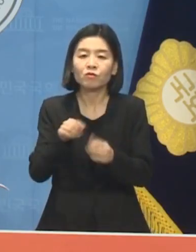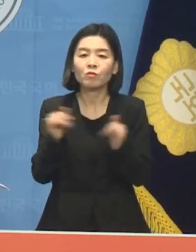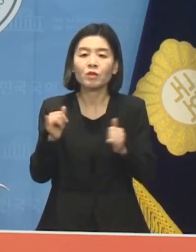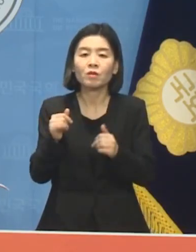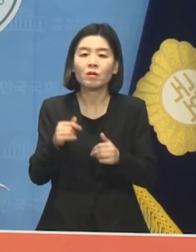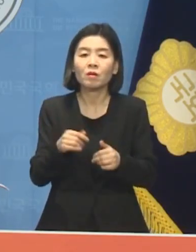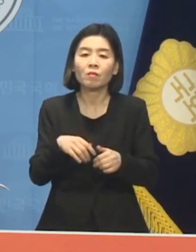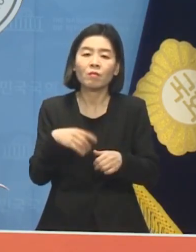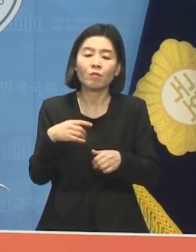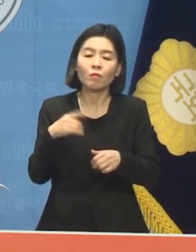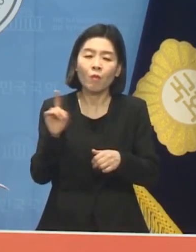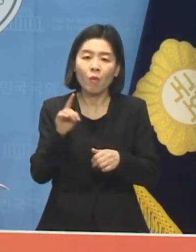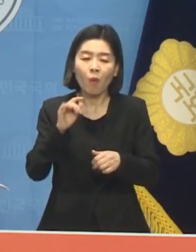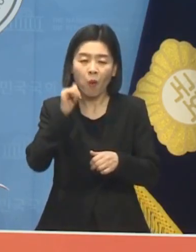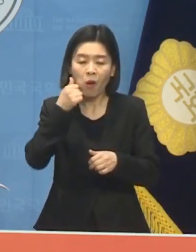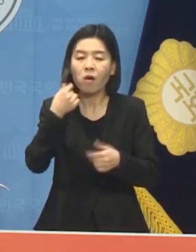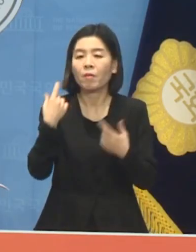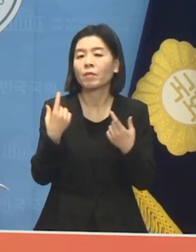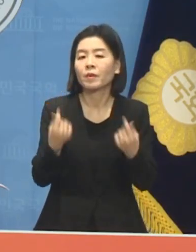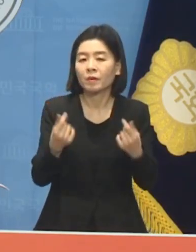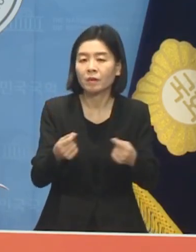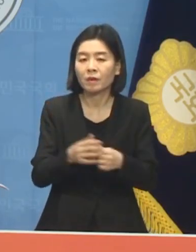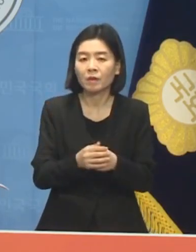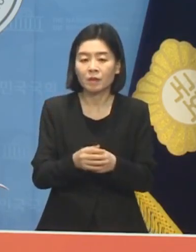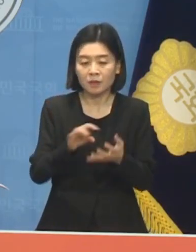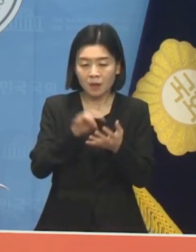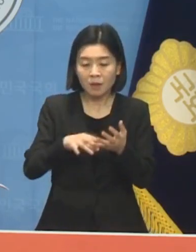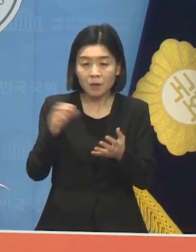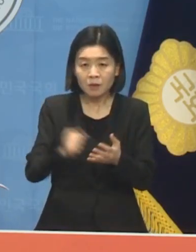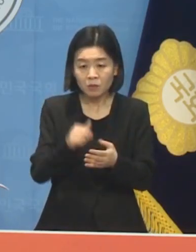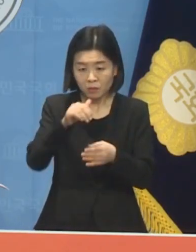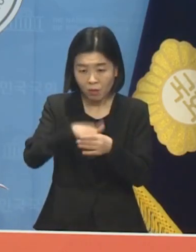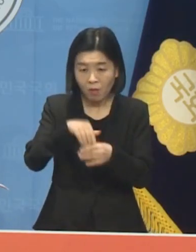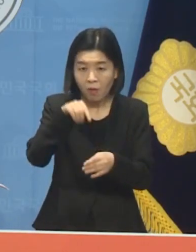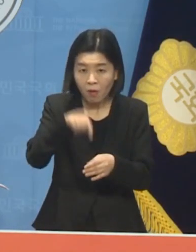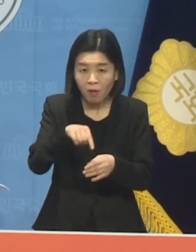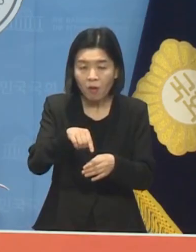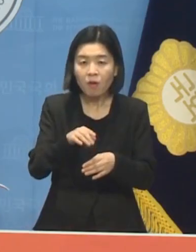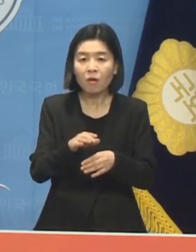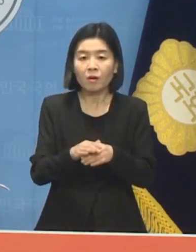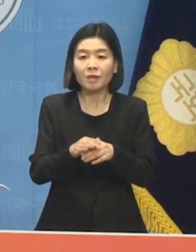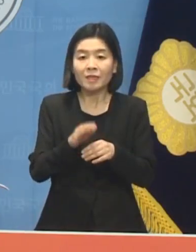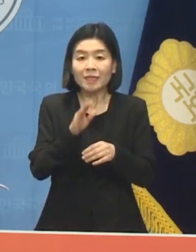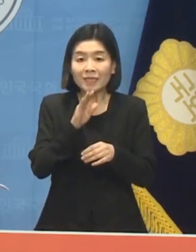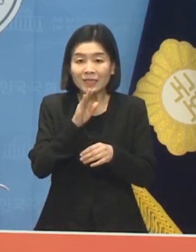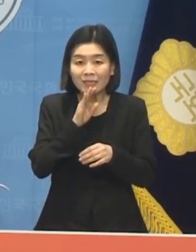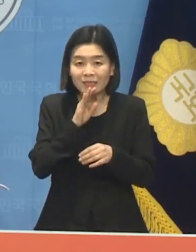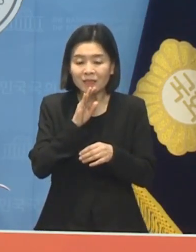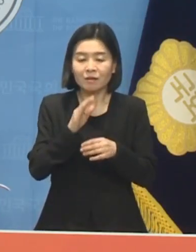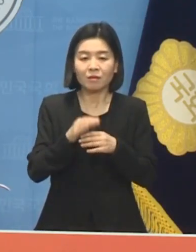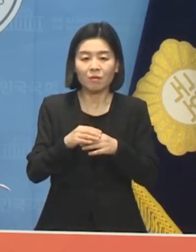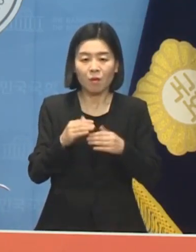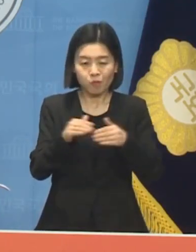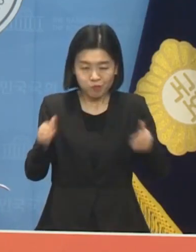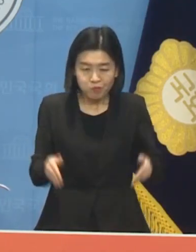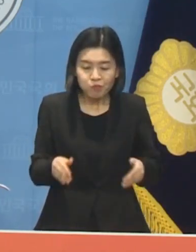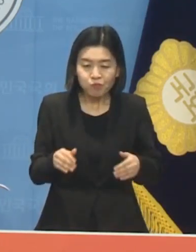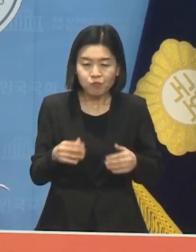낸 세금으로 운영되는 선거관리위원회는 신성불가침의 불공정 헌법기관이 아니다.